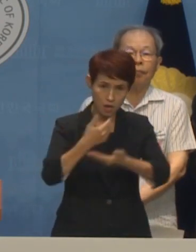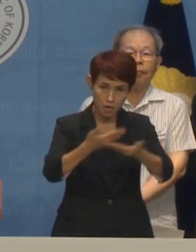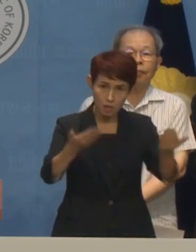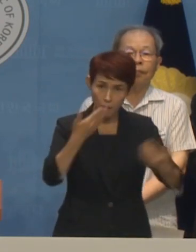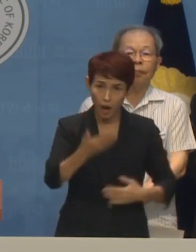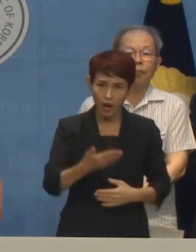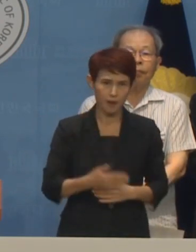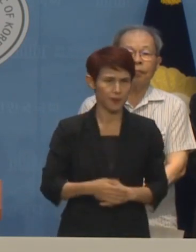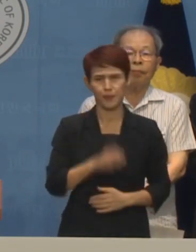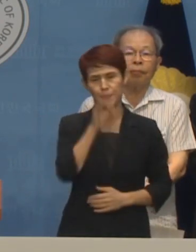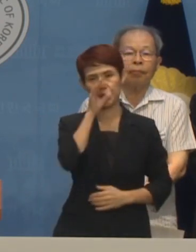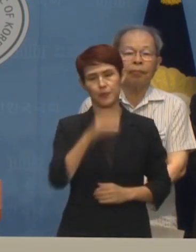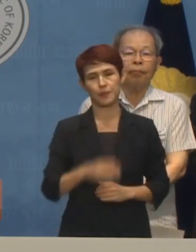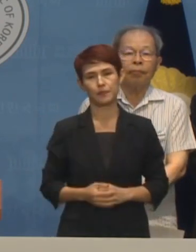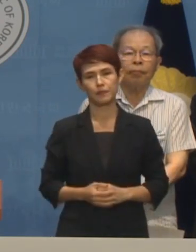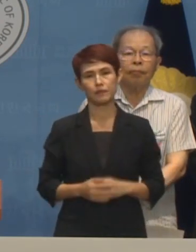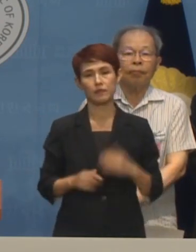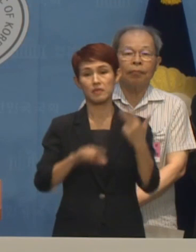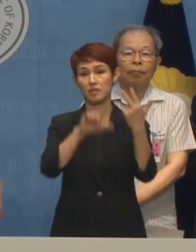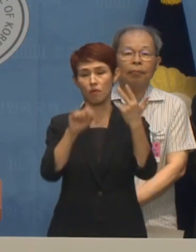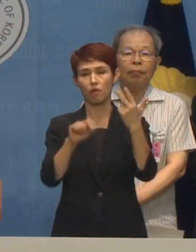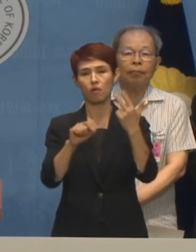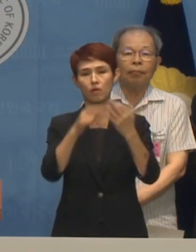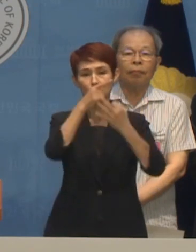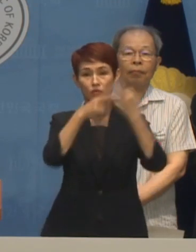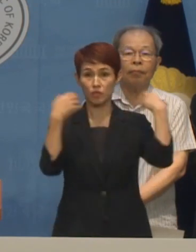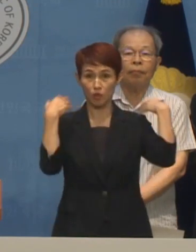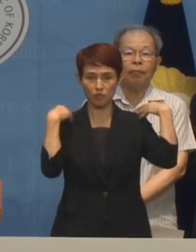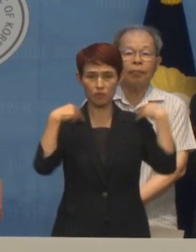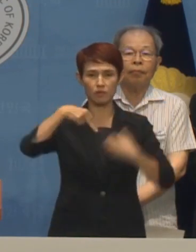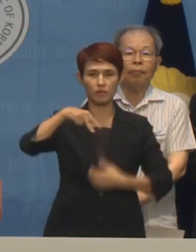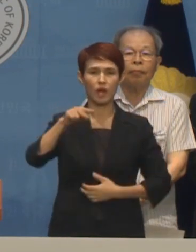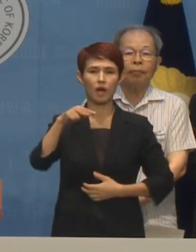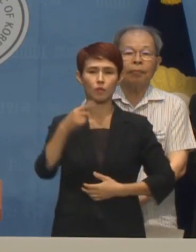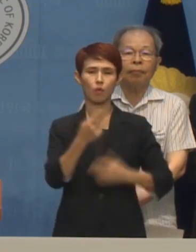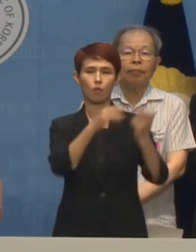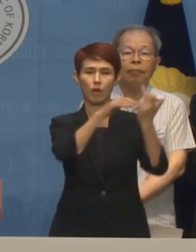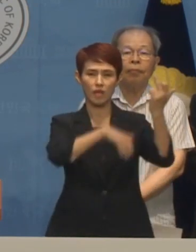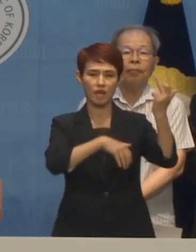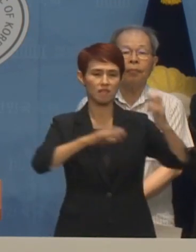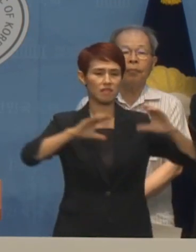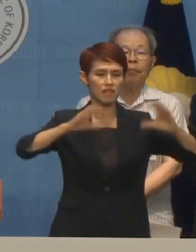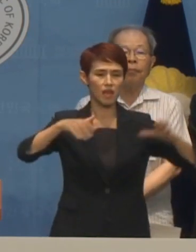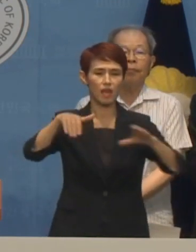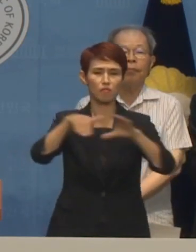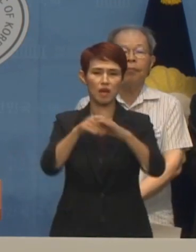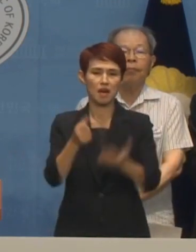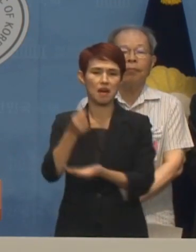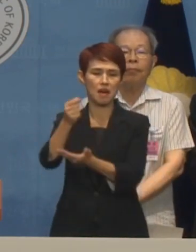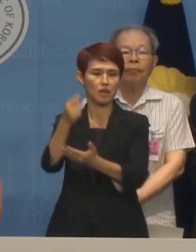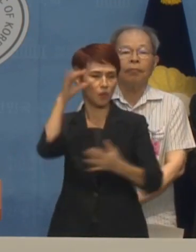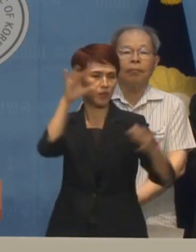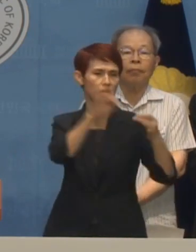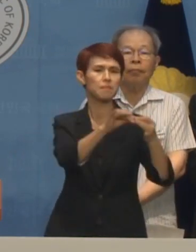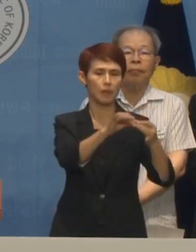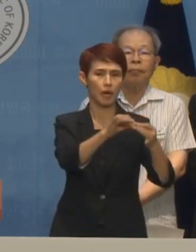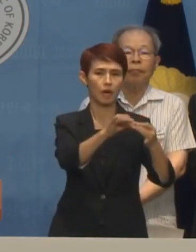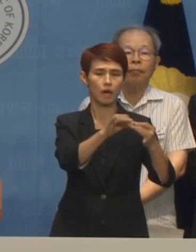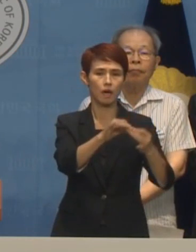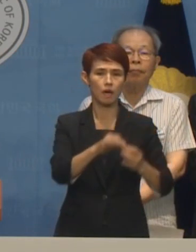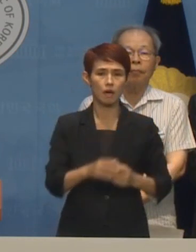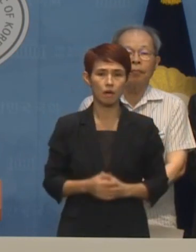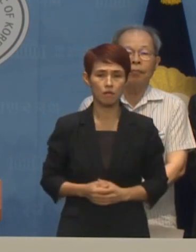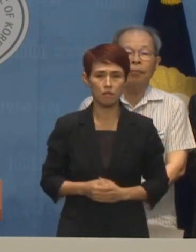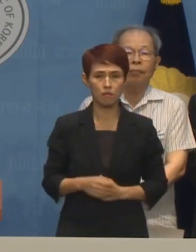지난 7월 윤석열 정부는 일본 사도광산 세계유산 등재에 동의하면서 조선인 강제동원